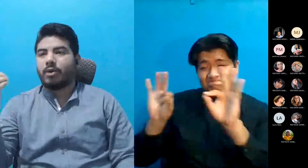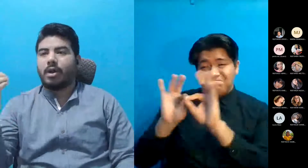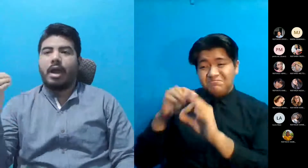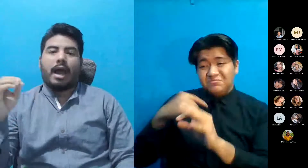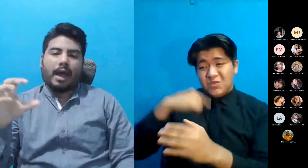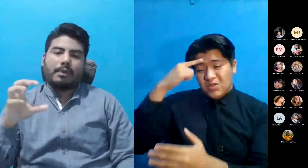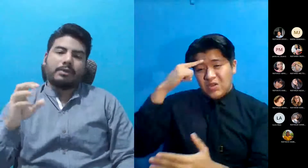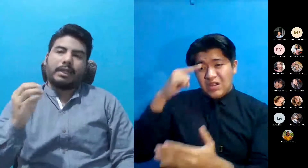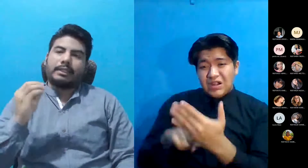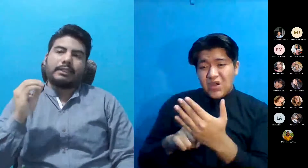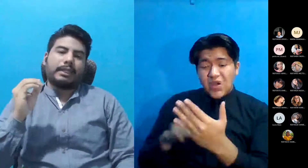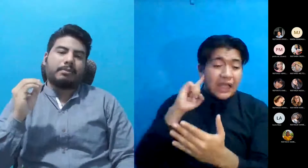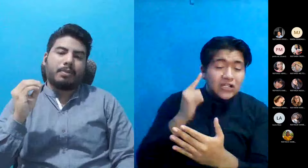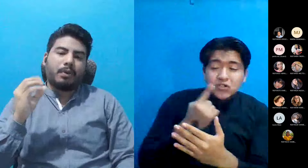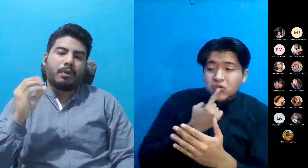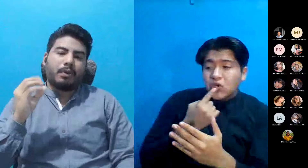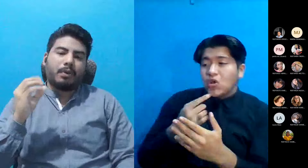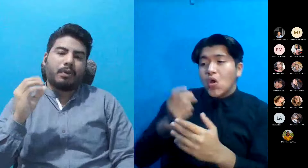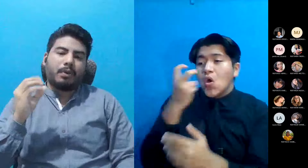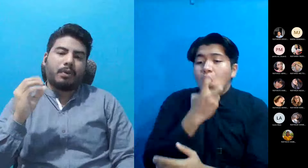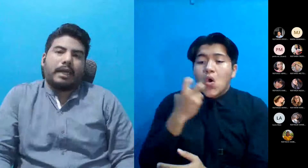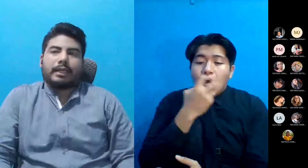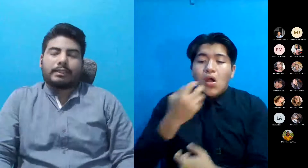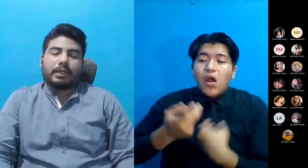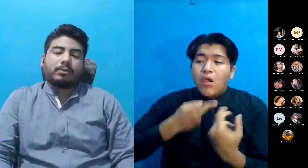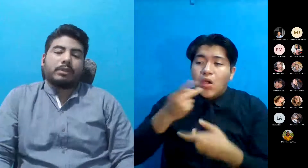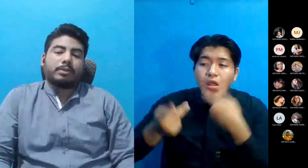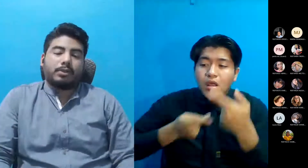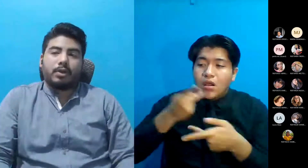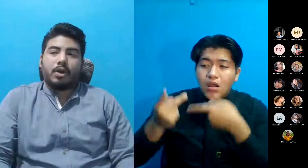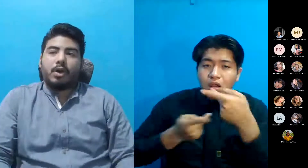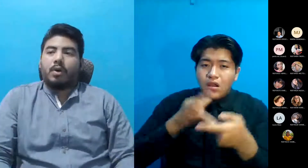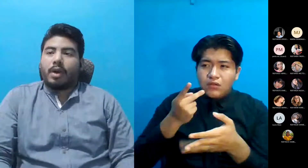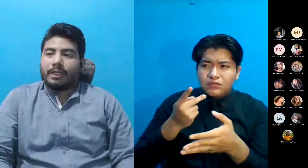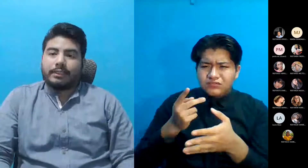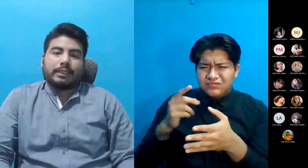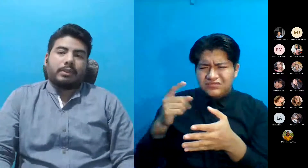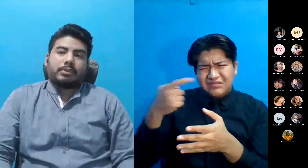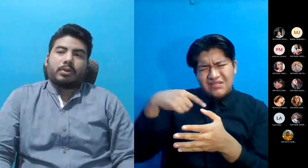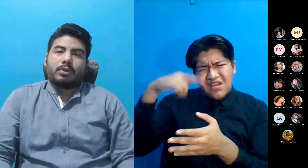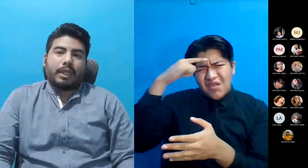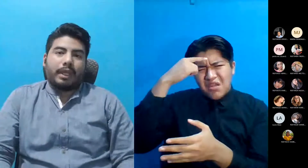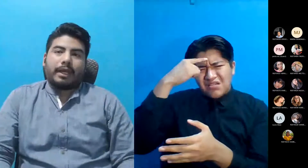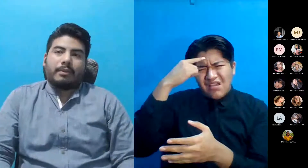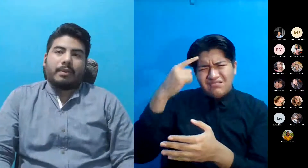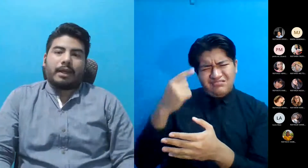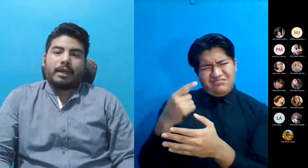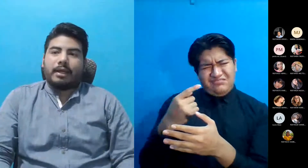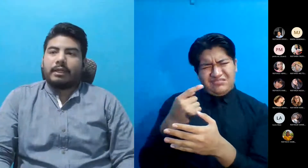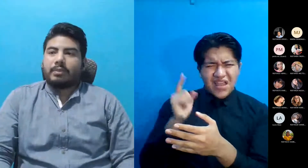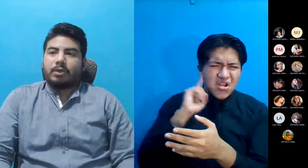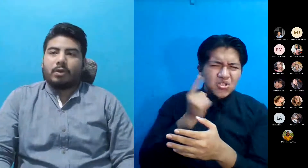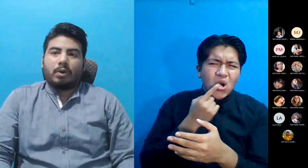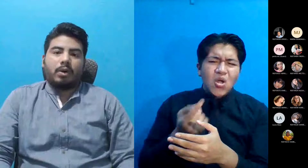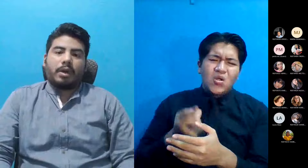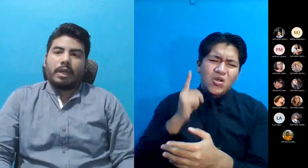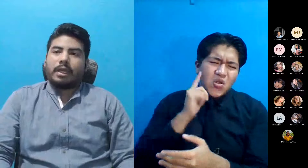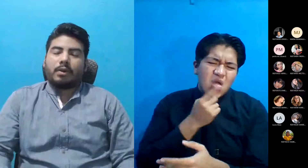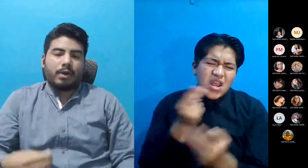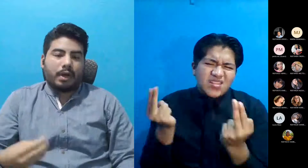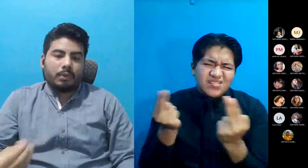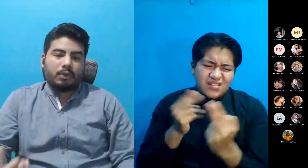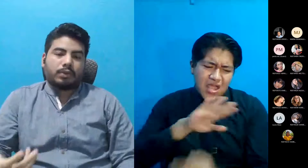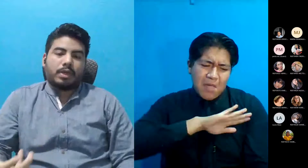que el sordo hable, o sea, que se imponga esta concepción oralista, que el sordo tenga que hablar